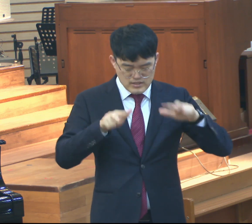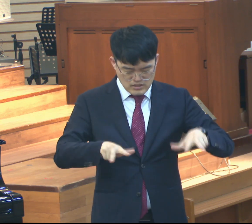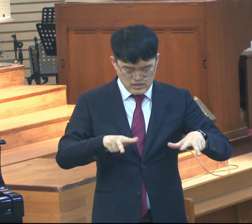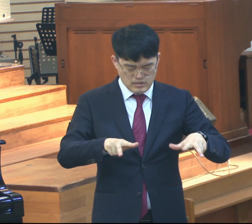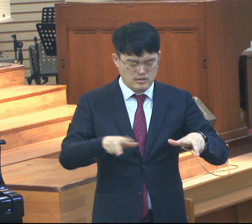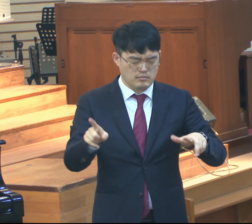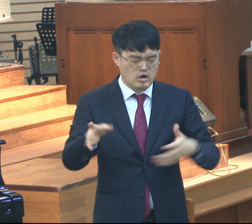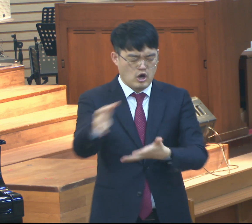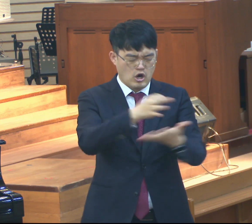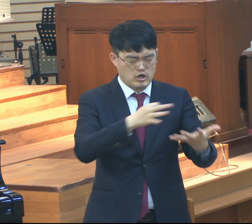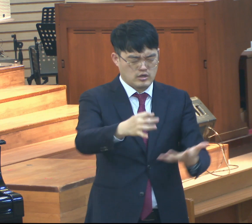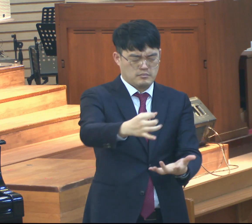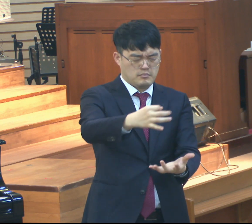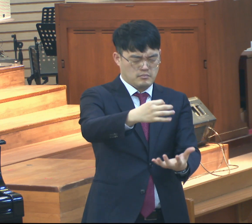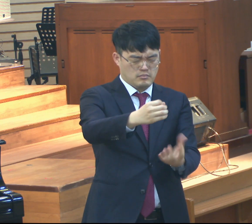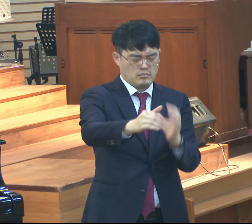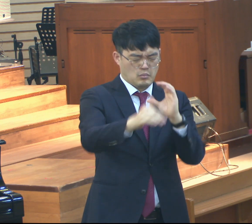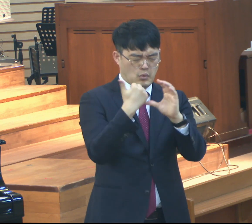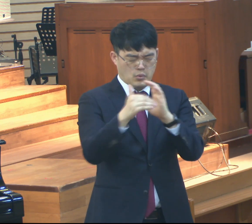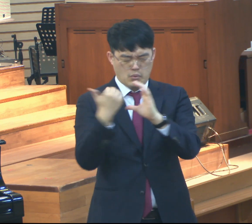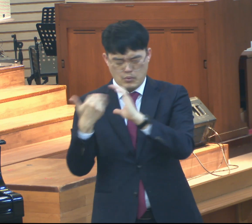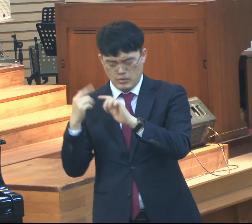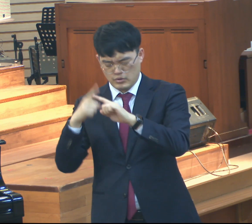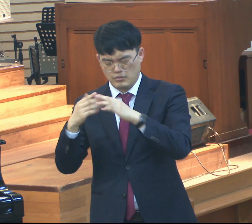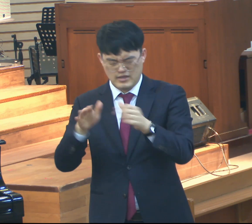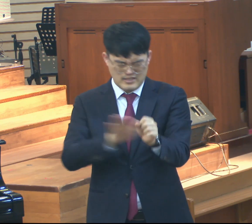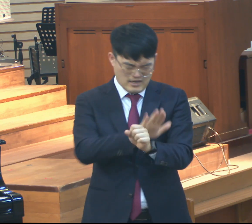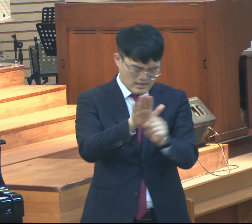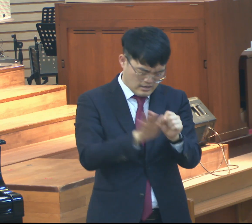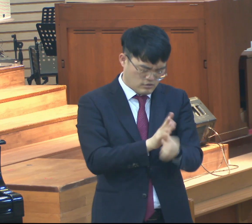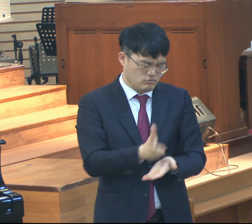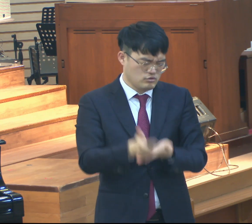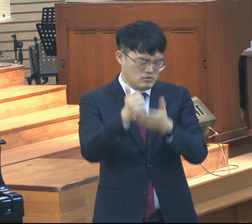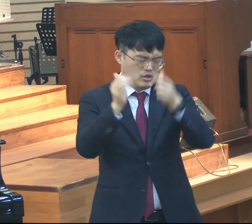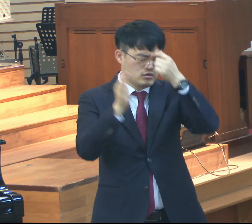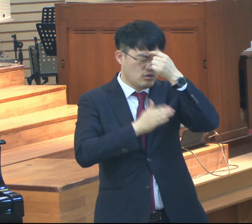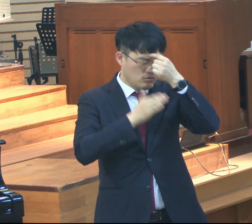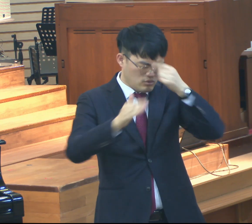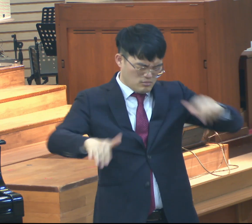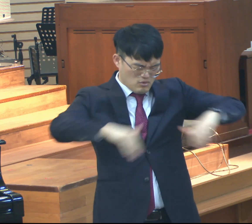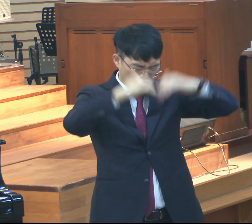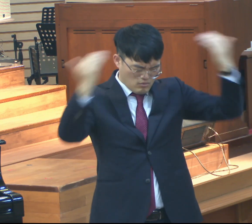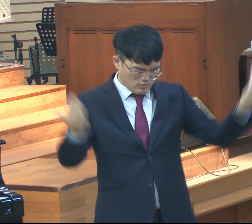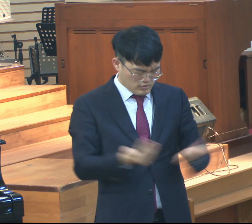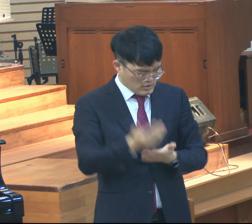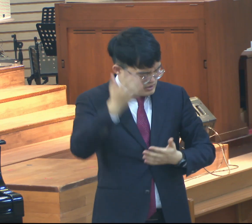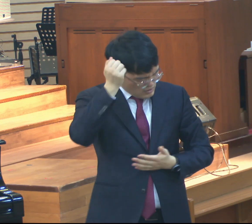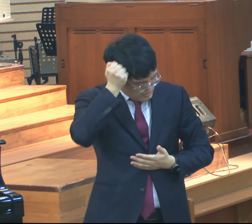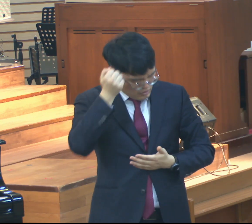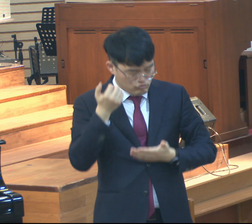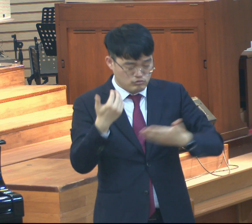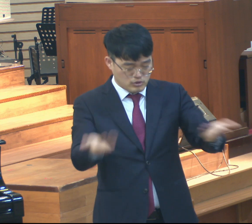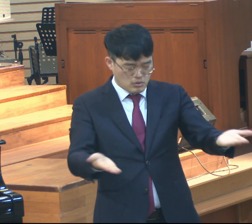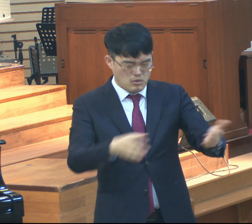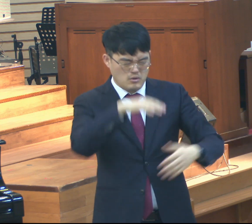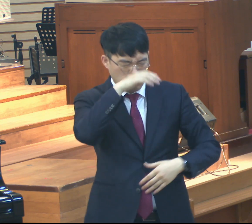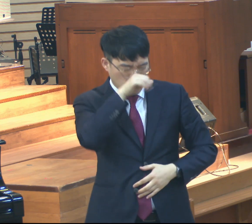교회를 사랑하는 또 주님을 섬기는 모든 성도들을 기억해 주시고 좋은 것으로 꼭 필요한 것으로